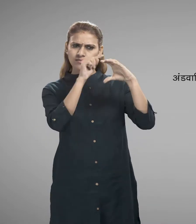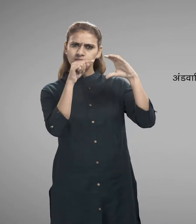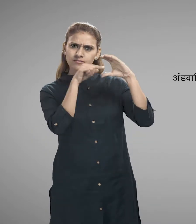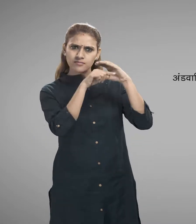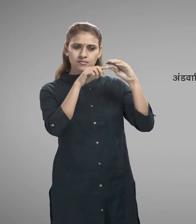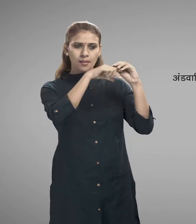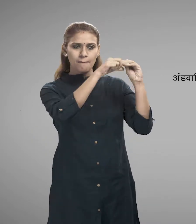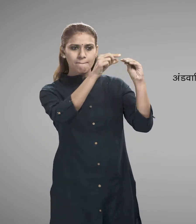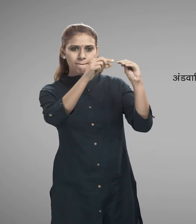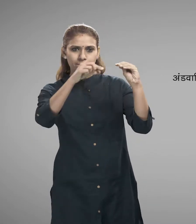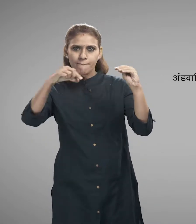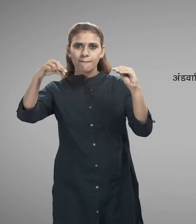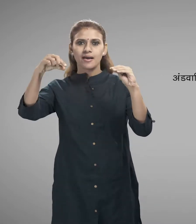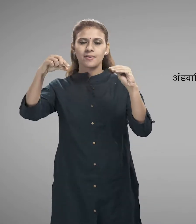गर्भाशय ग्रीवा,